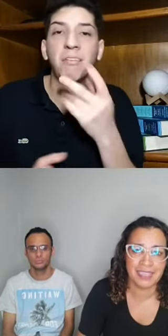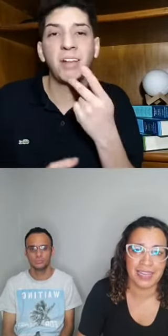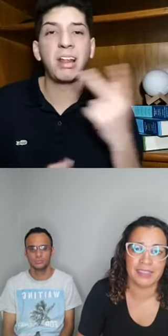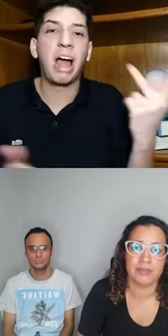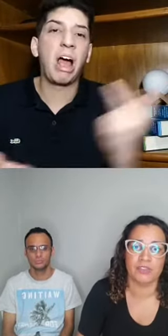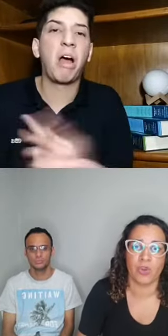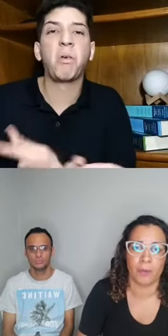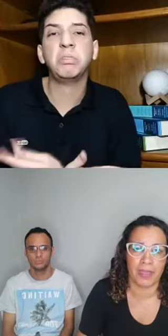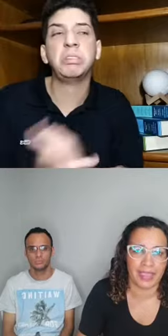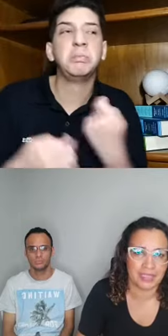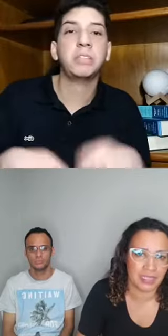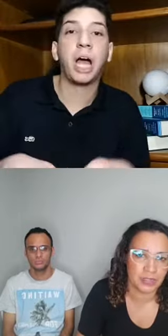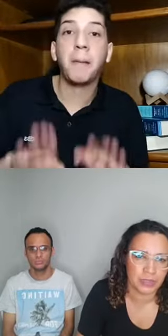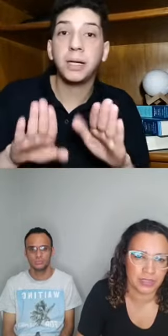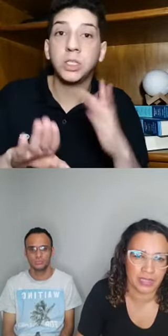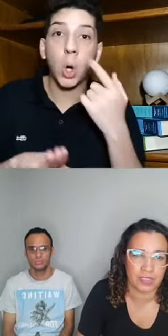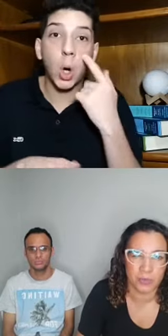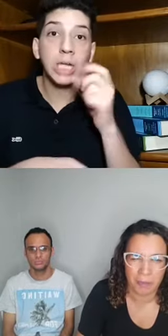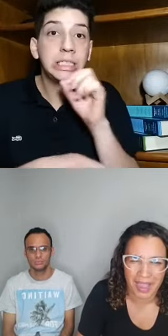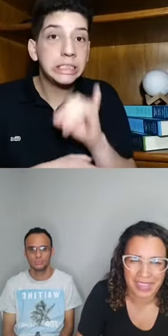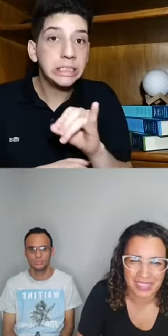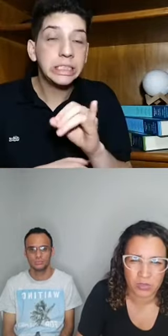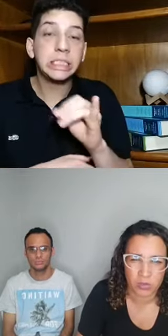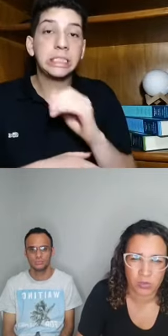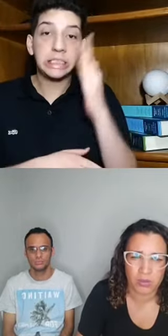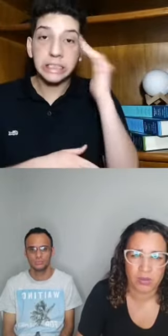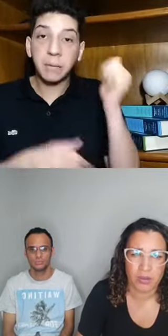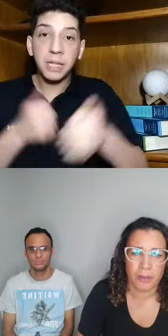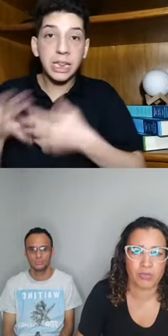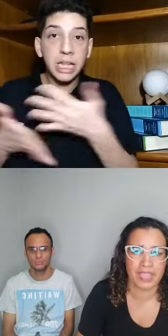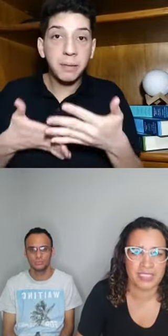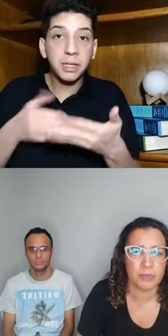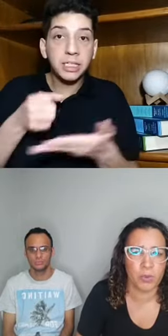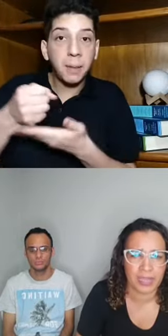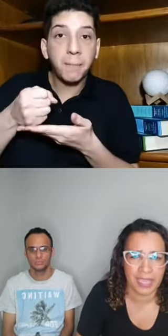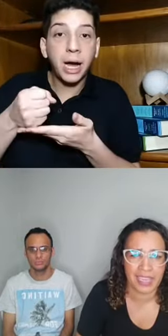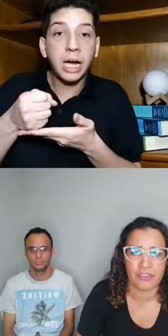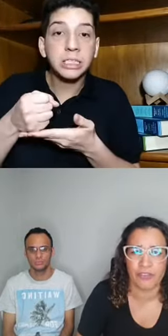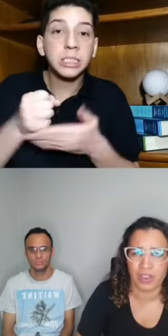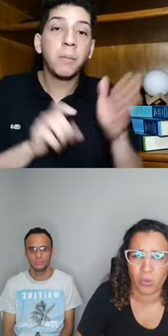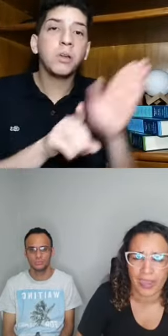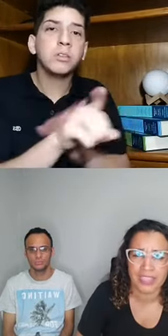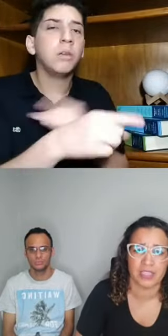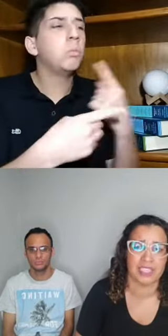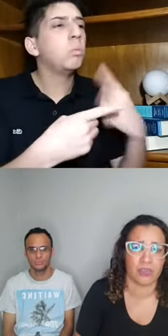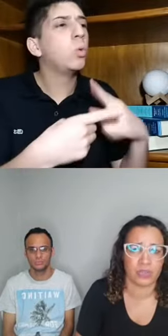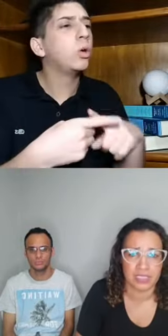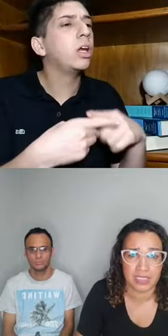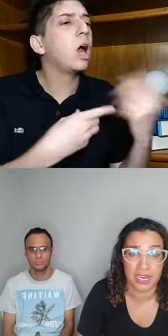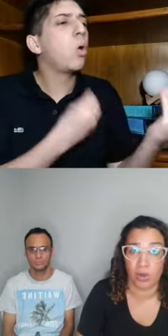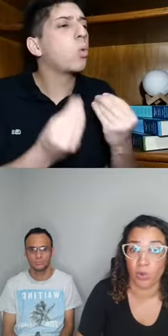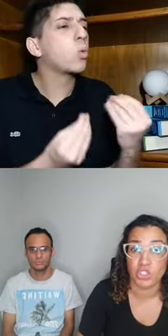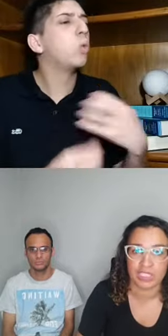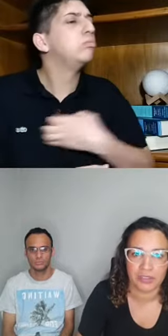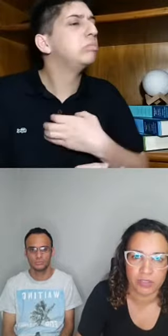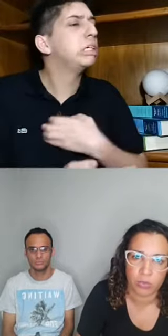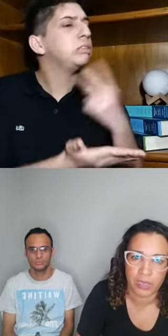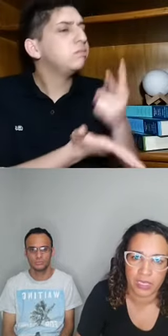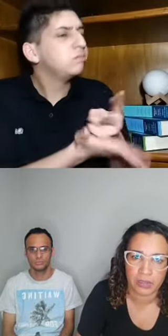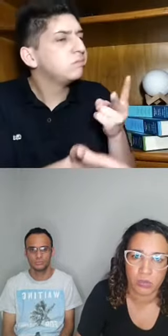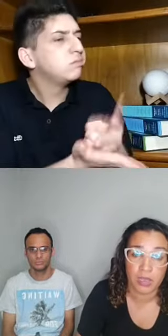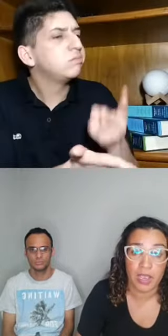se ele soubesse a língua de sinais, o básico, perguntasse por quê, que frequência que estava acontecendo, aonde que